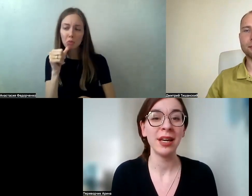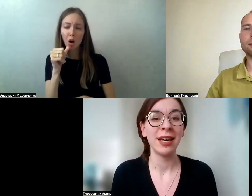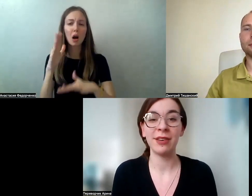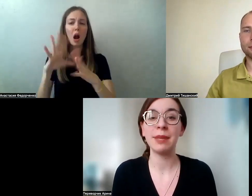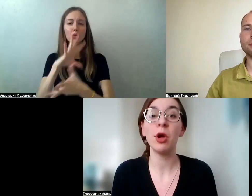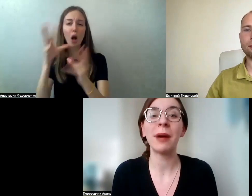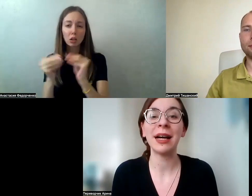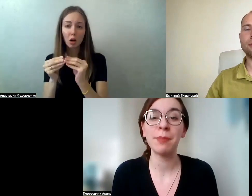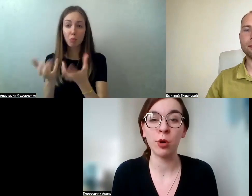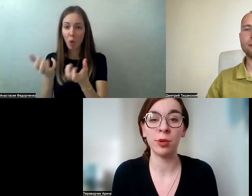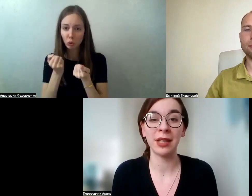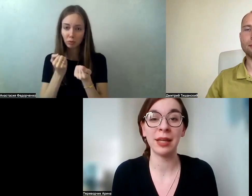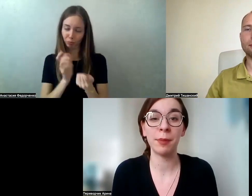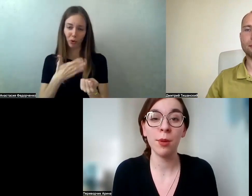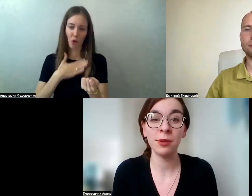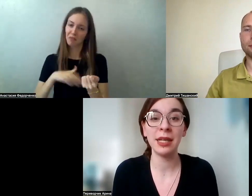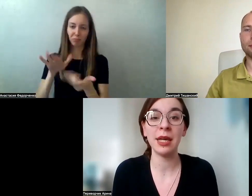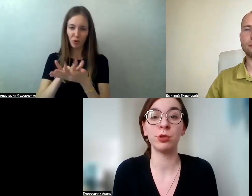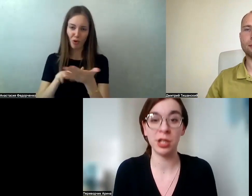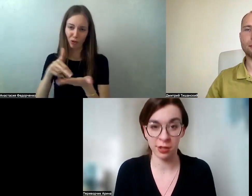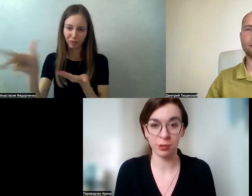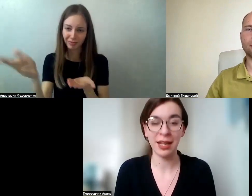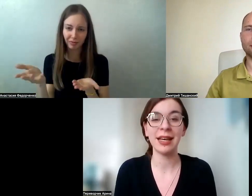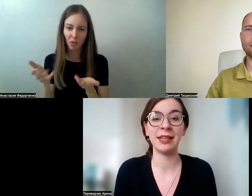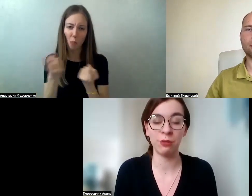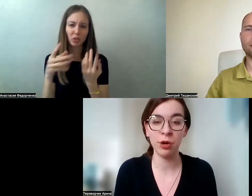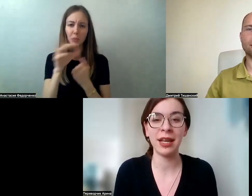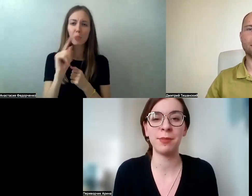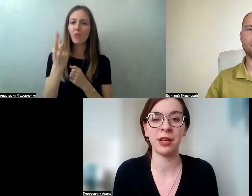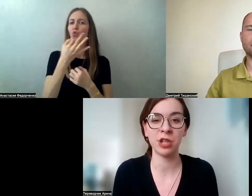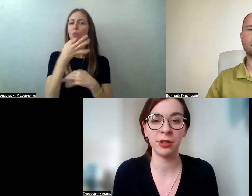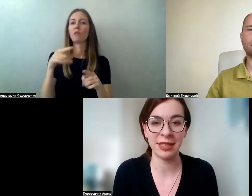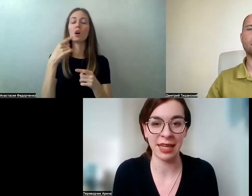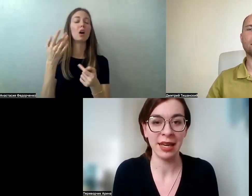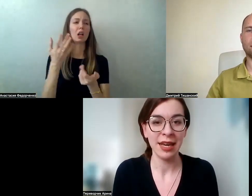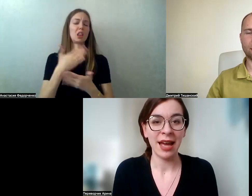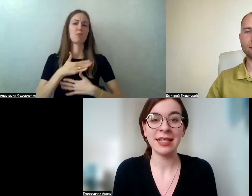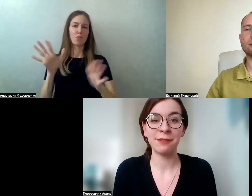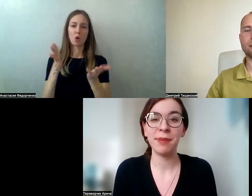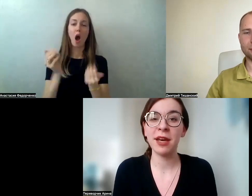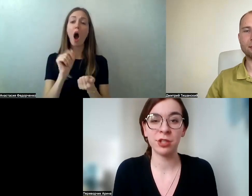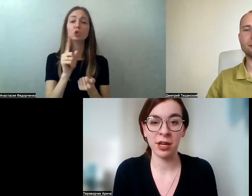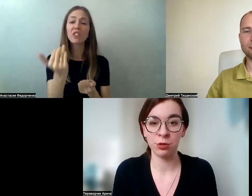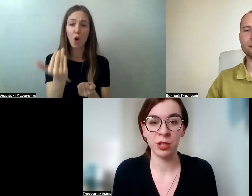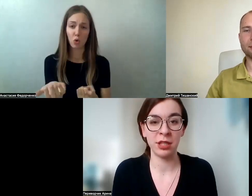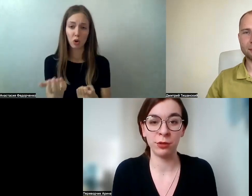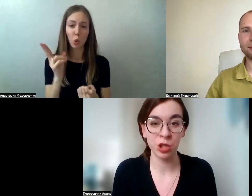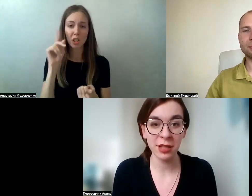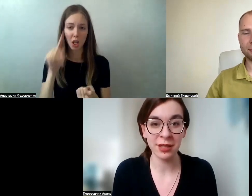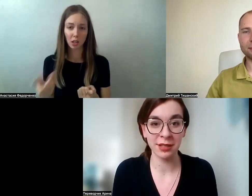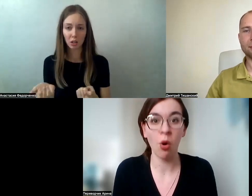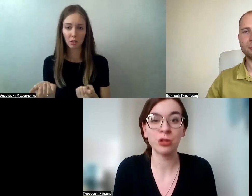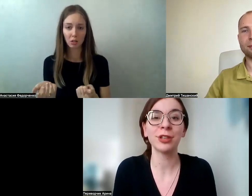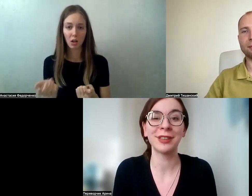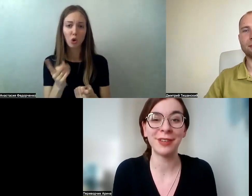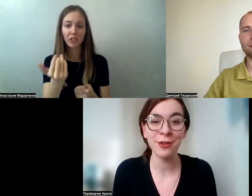мое, говорят, не мое, пока не попробуют. Когда попробовали и получили результат, они довольны, они продолжают идти. И если первый же раз у них не